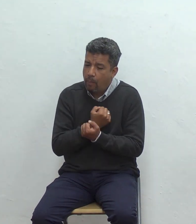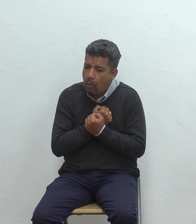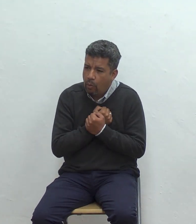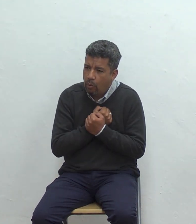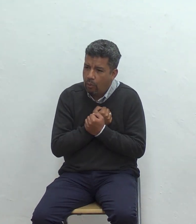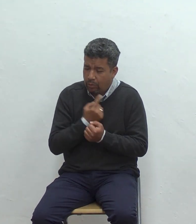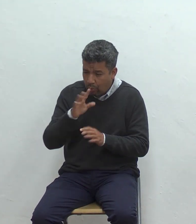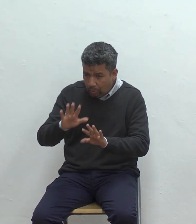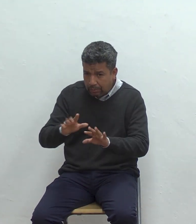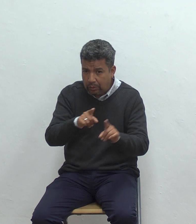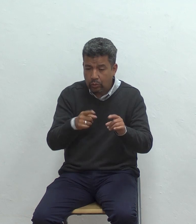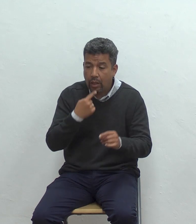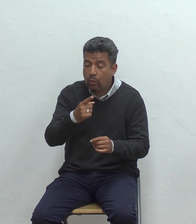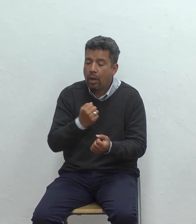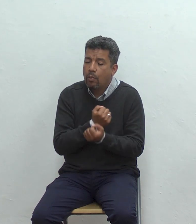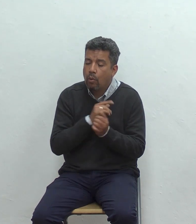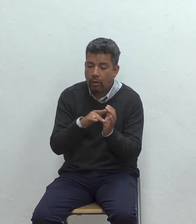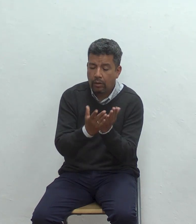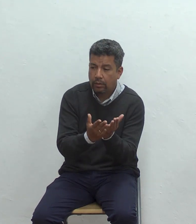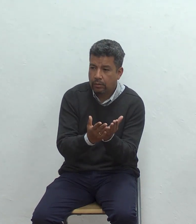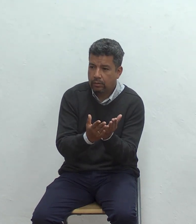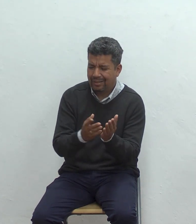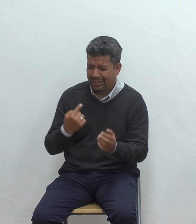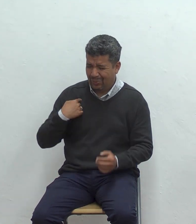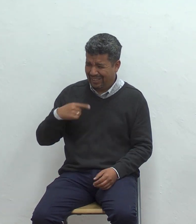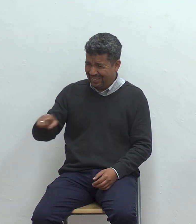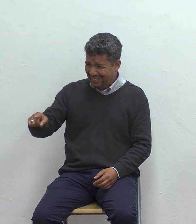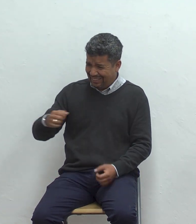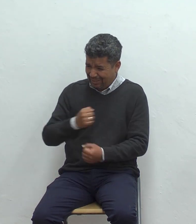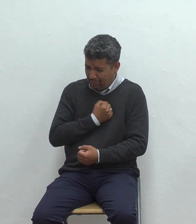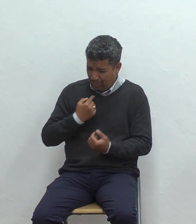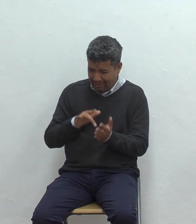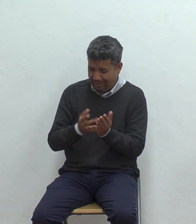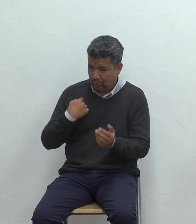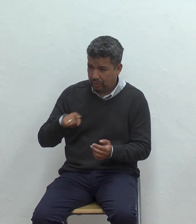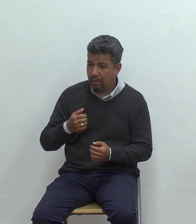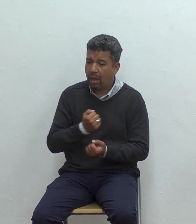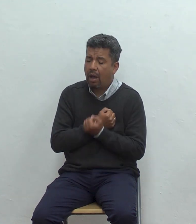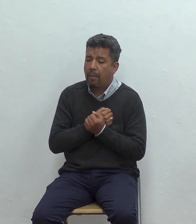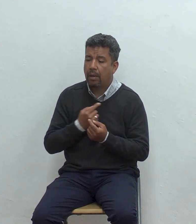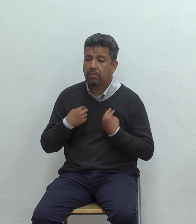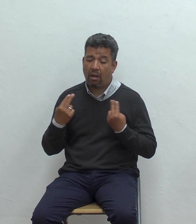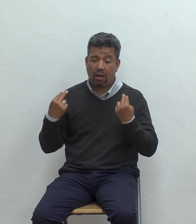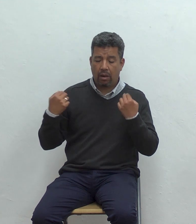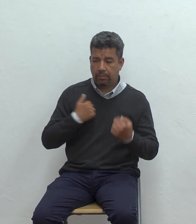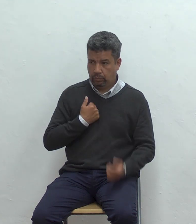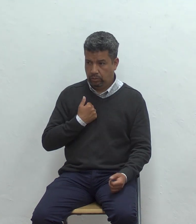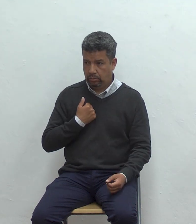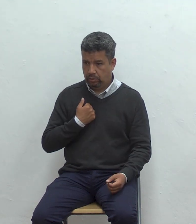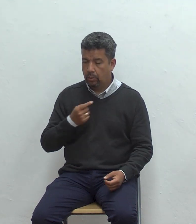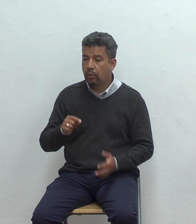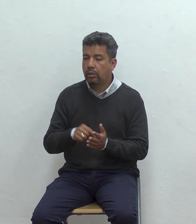lo que me está ocasionando esto es por amor a las escrituras. Mentiras, ellos no aman las escrituras. Ellos aman su propia tontería. Y